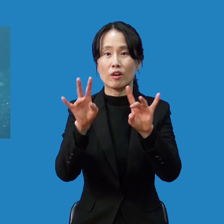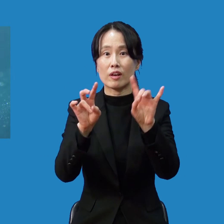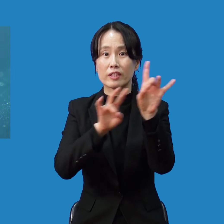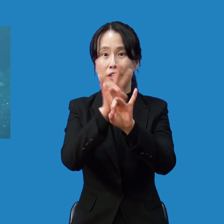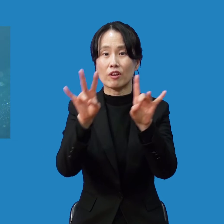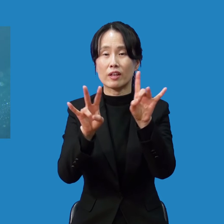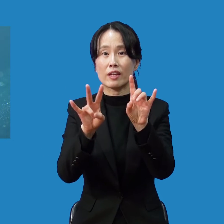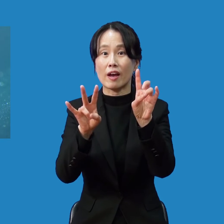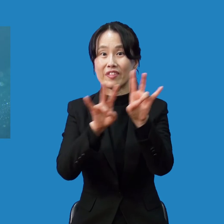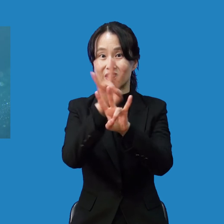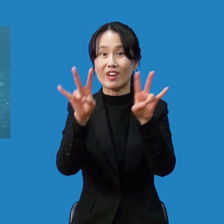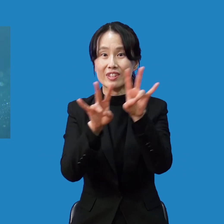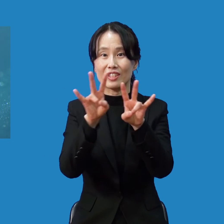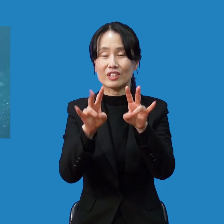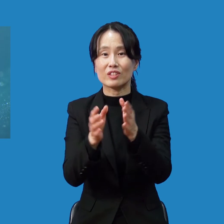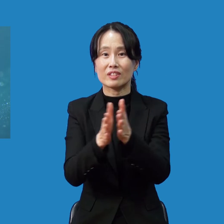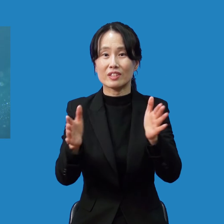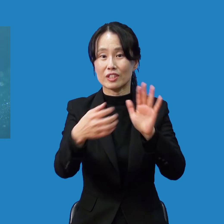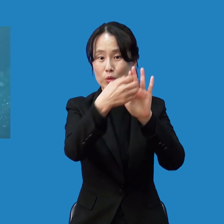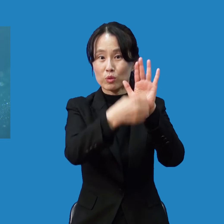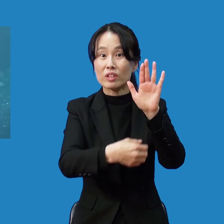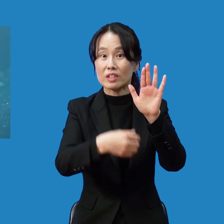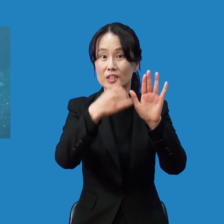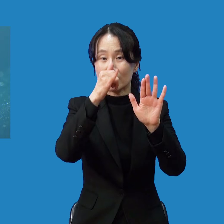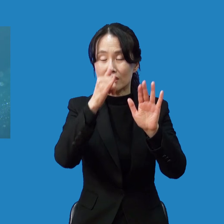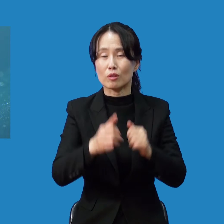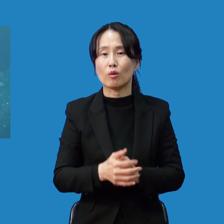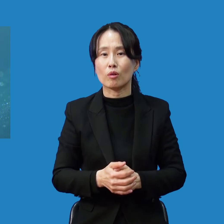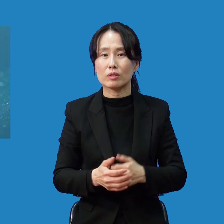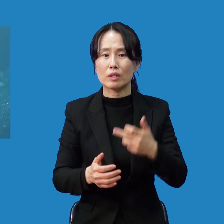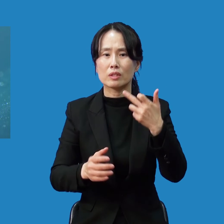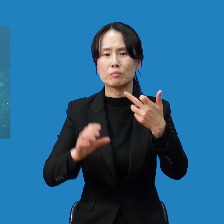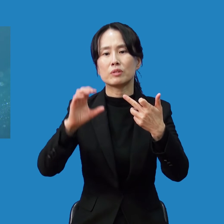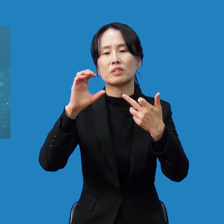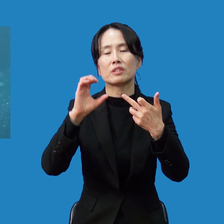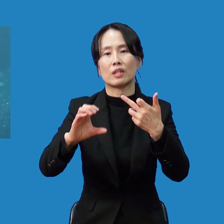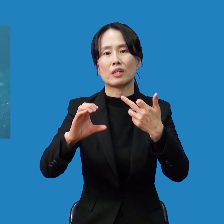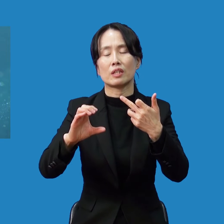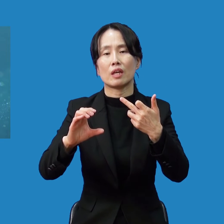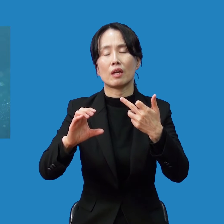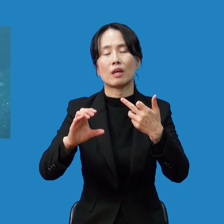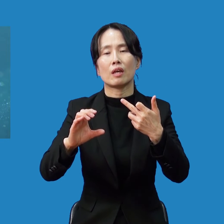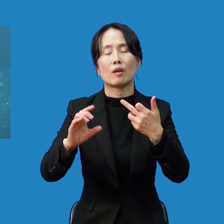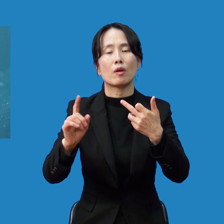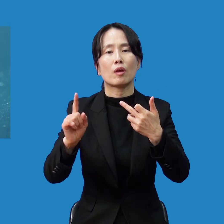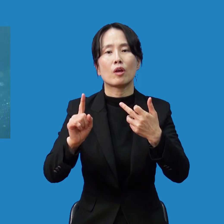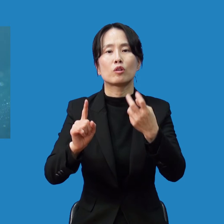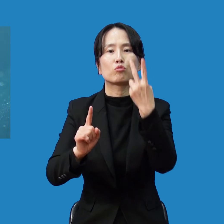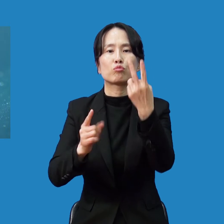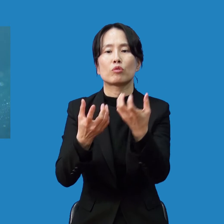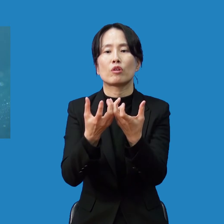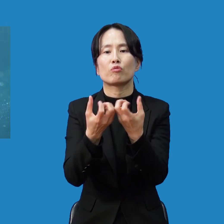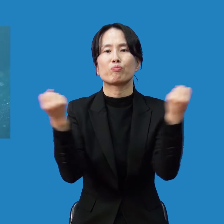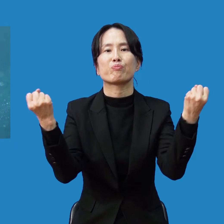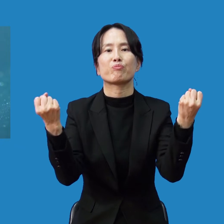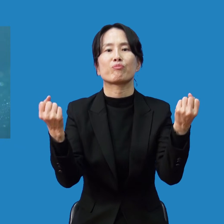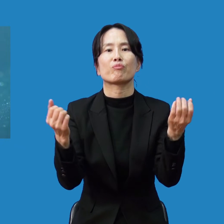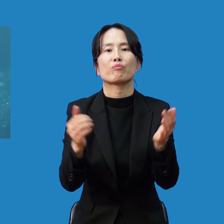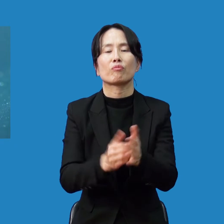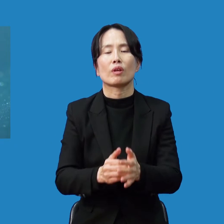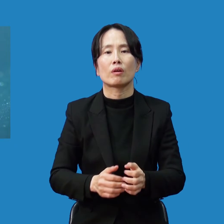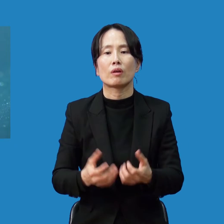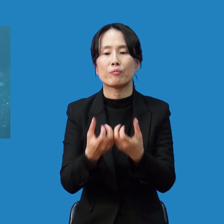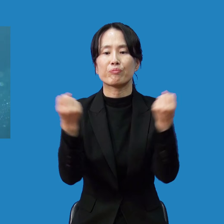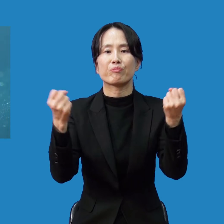이제 1세기 지나가면서 17세기에 이르러서 두 쪽으로 쪼개졌습니다. 왜 쪼개졌느냐?